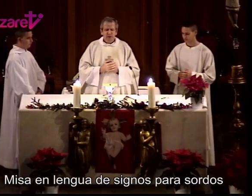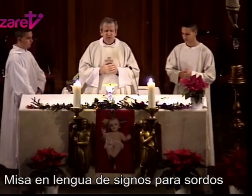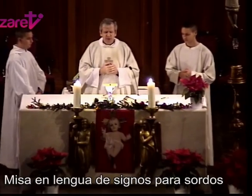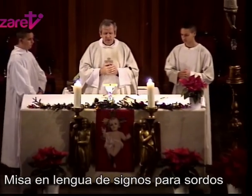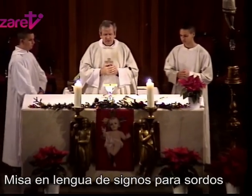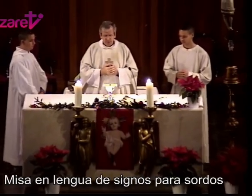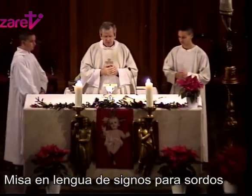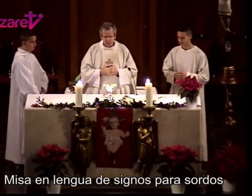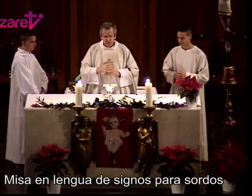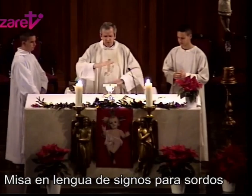universo.